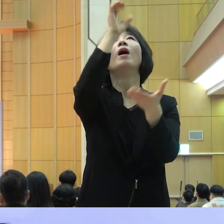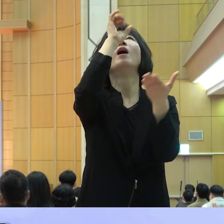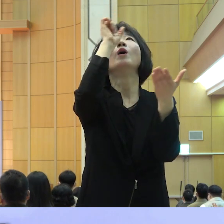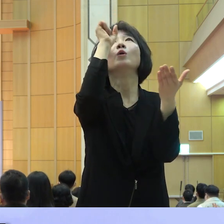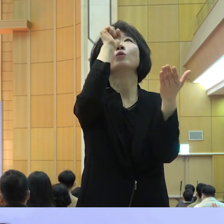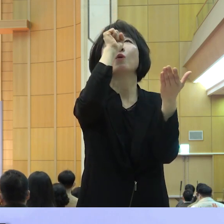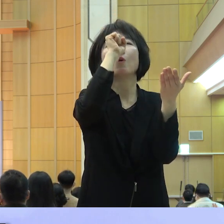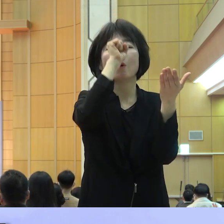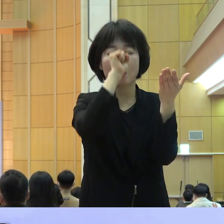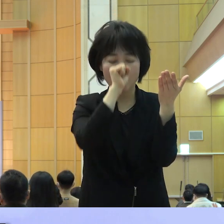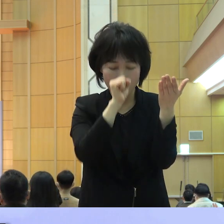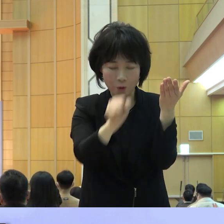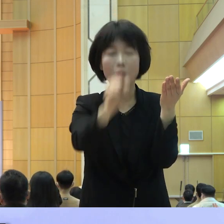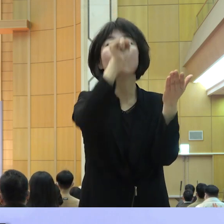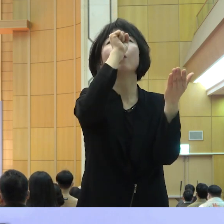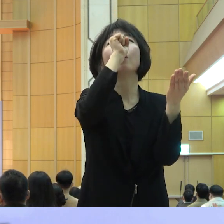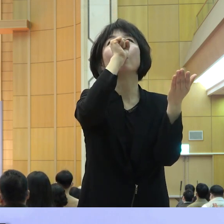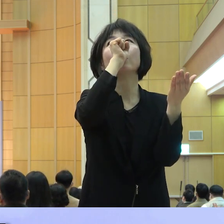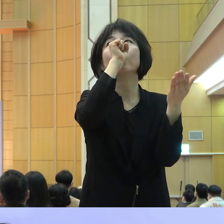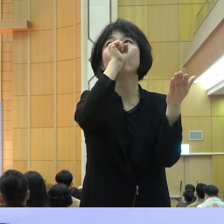하나님,